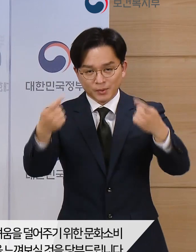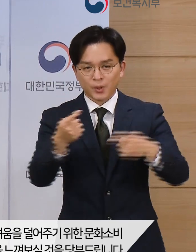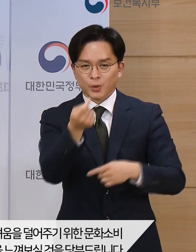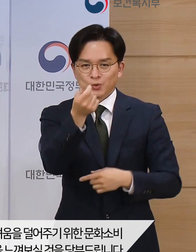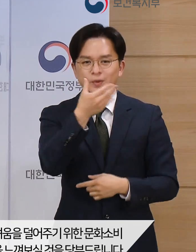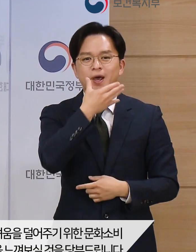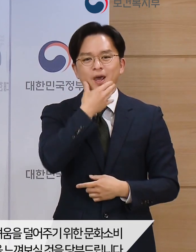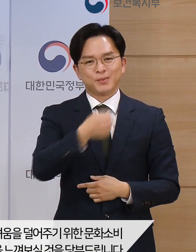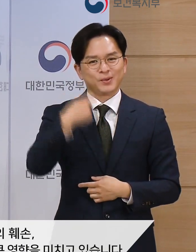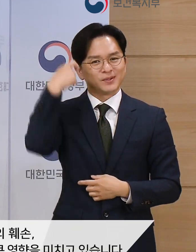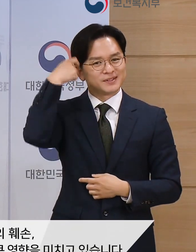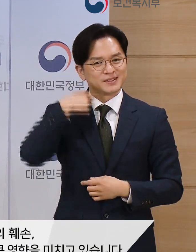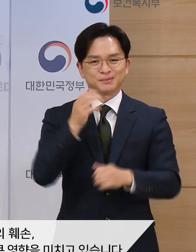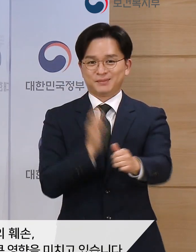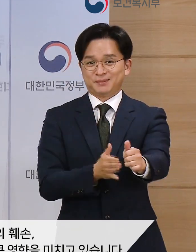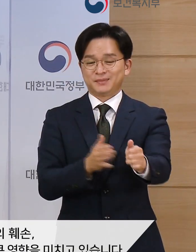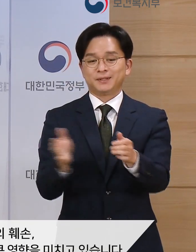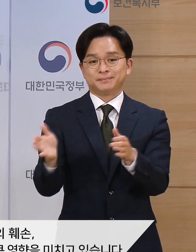당부드립니다.